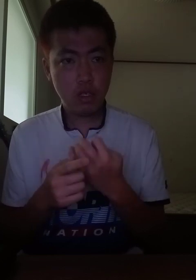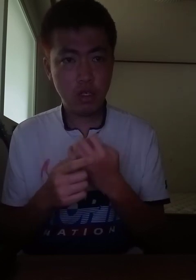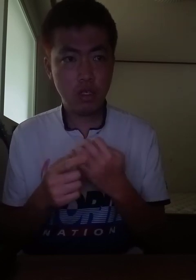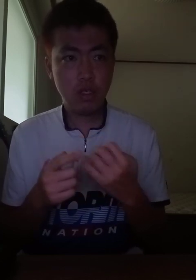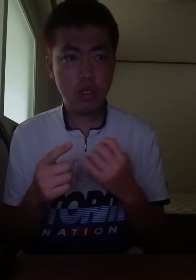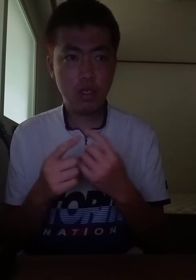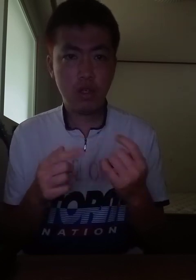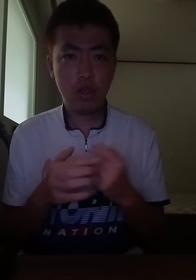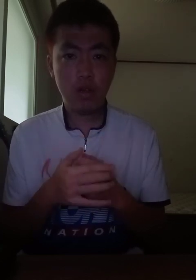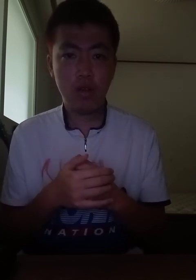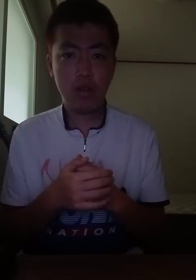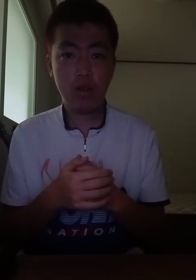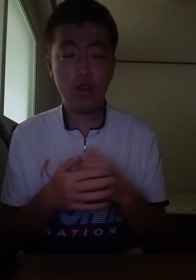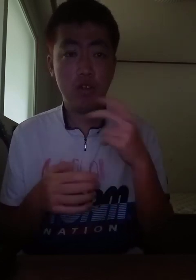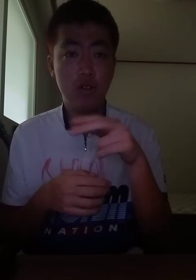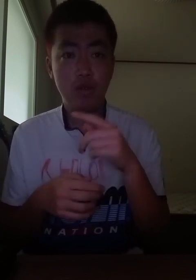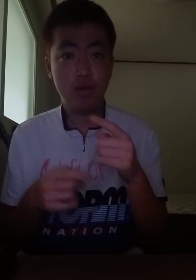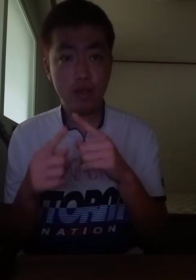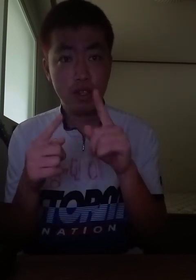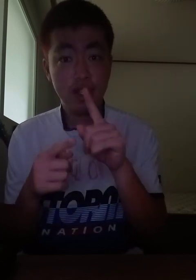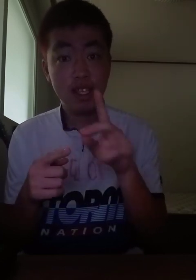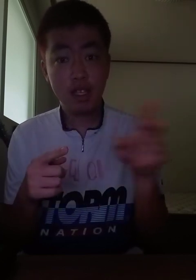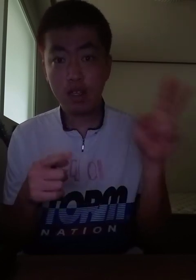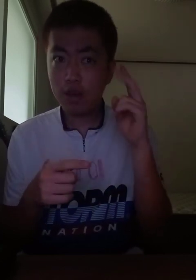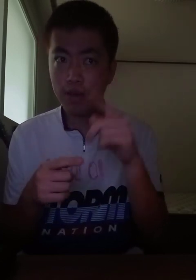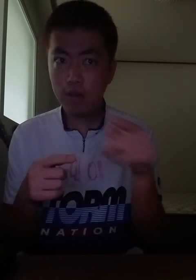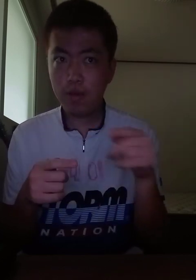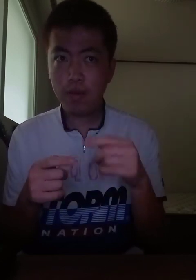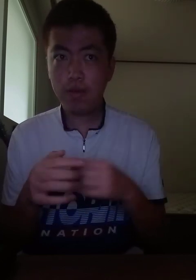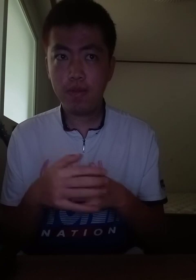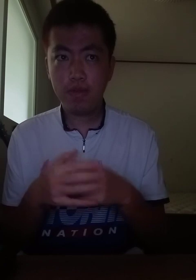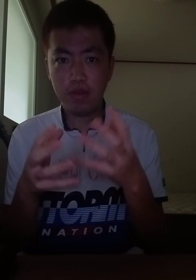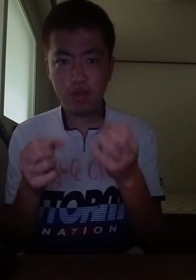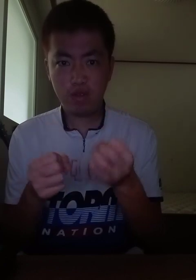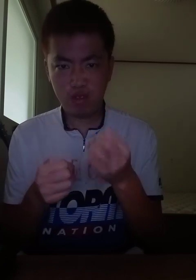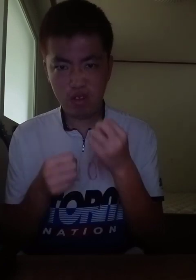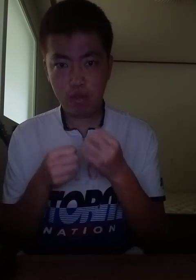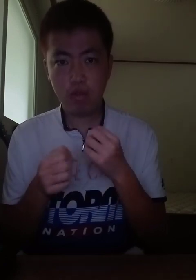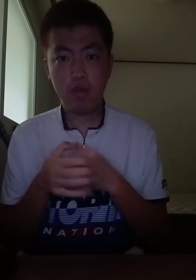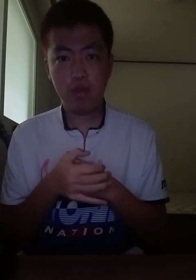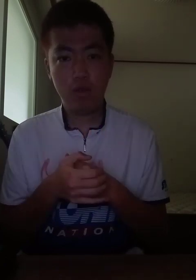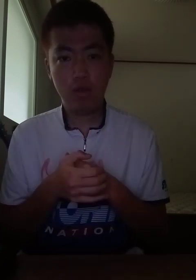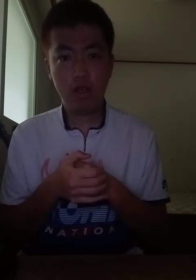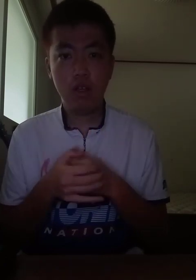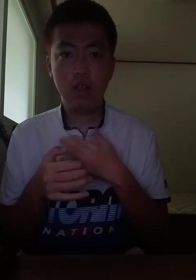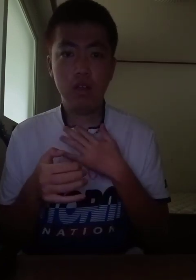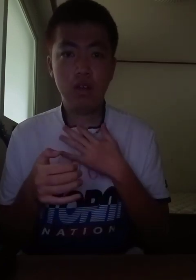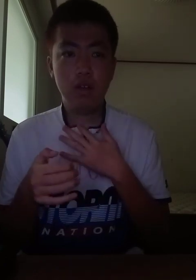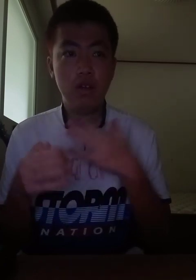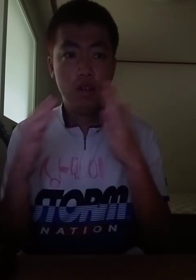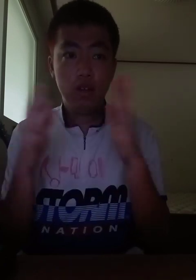식으로. 휴대전화에 미리 112 앱을 설치해 손에 쥐고 있기도 합니다. 무단 침입을 한 적이 있었어요.